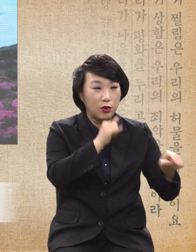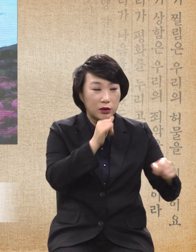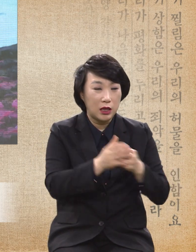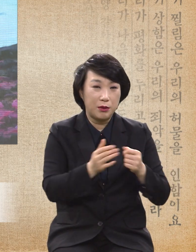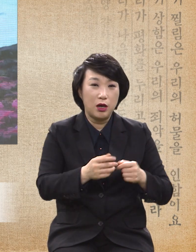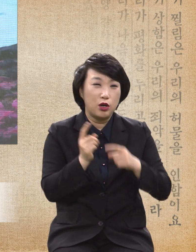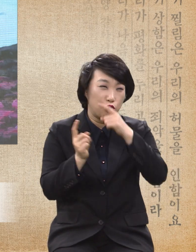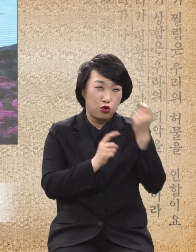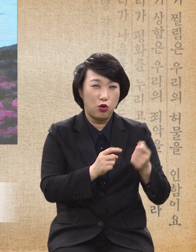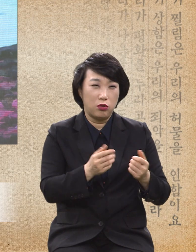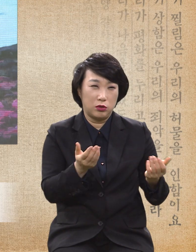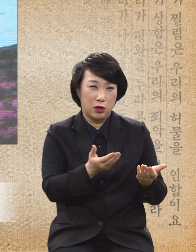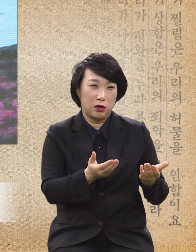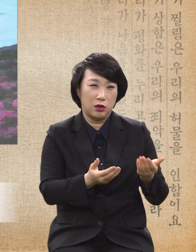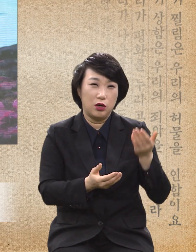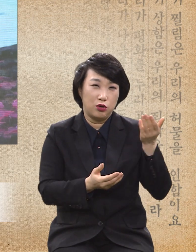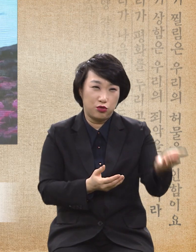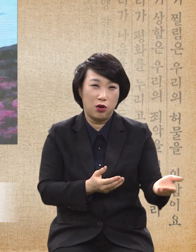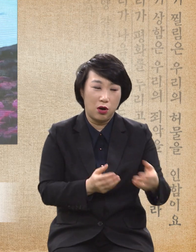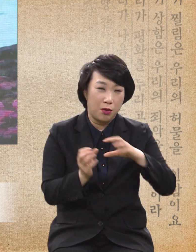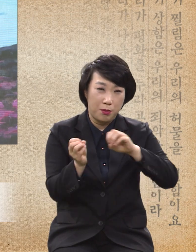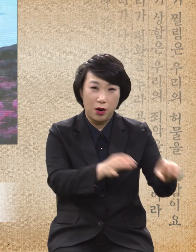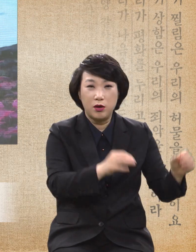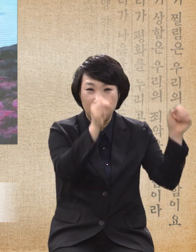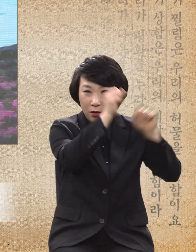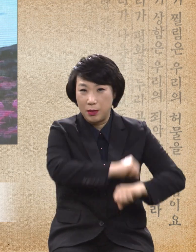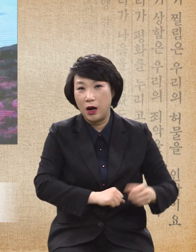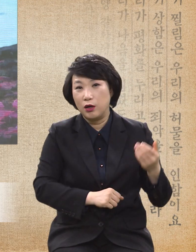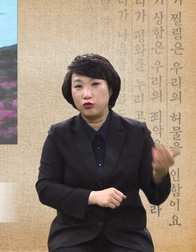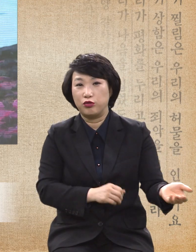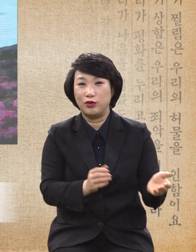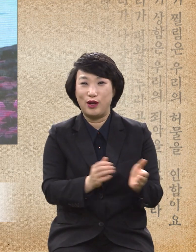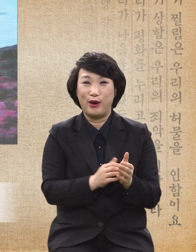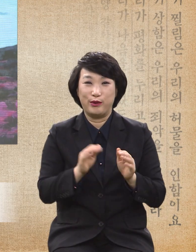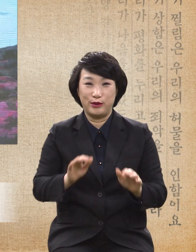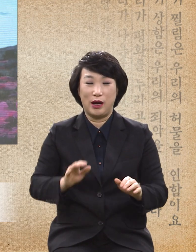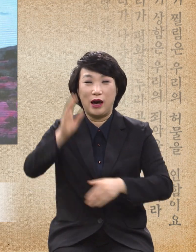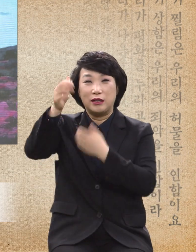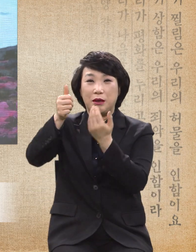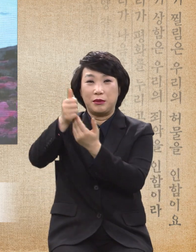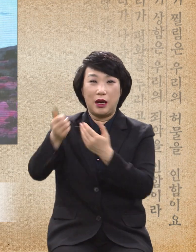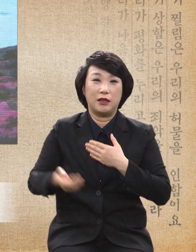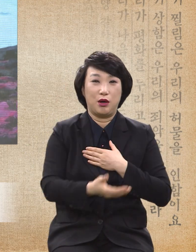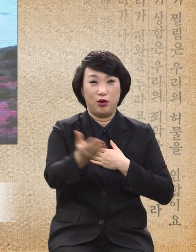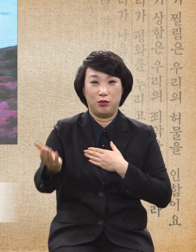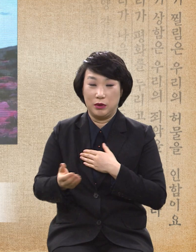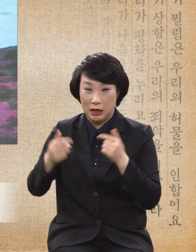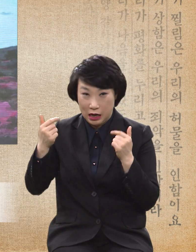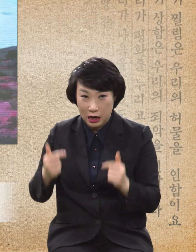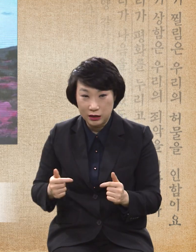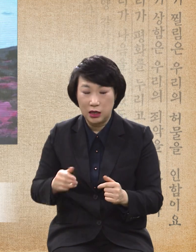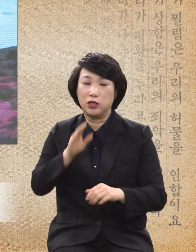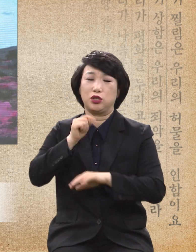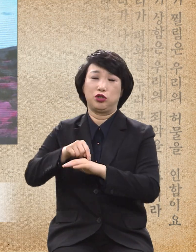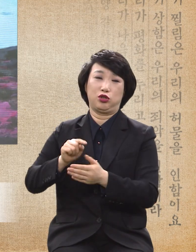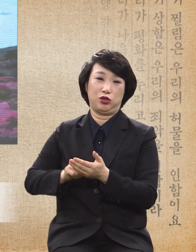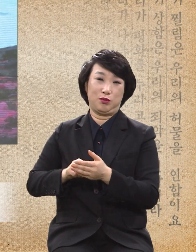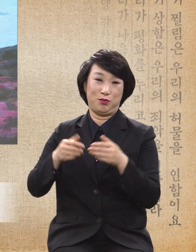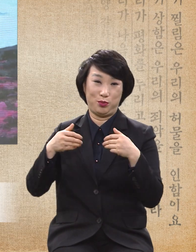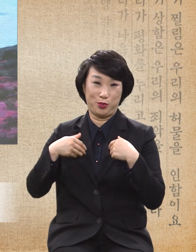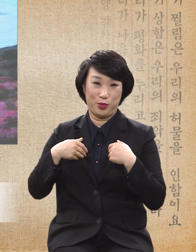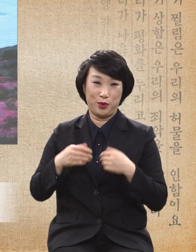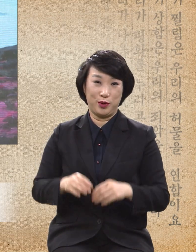유혹을 역사해서 버려서 멸망하게 한다는 것입니다. 하나님 앞에는 항상 진실하되